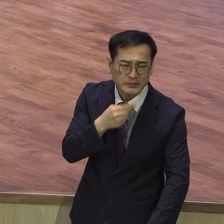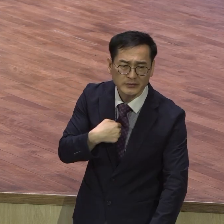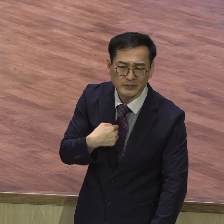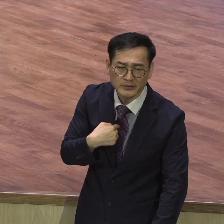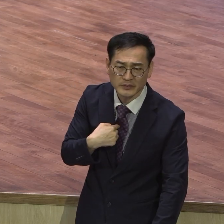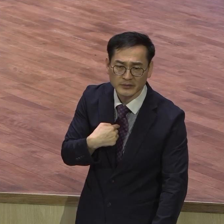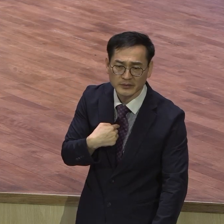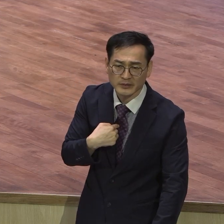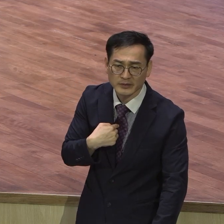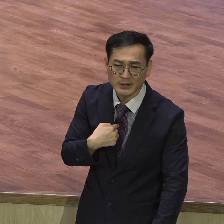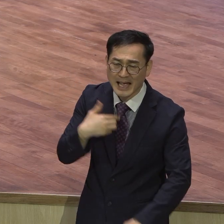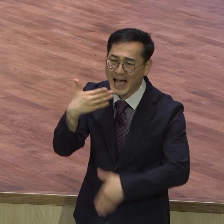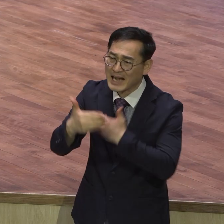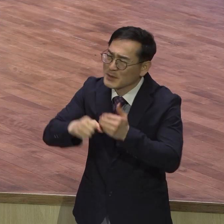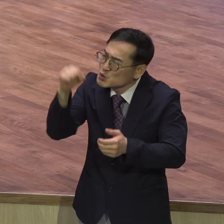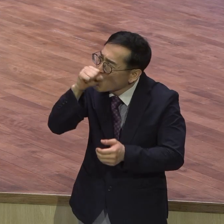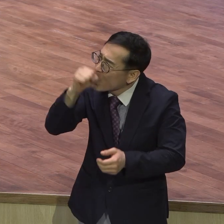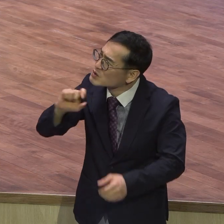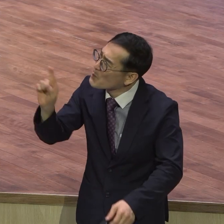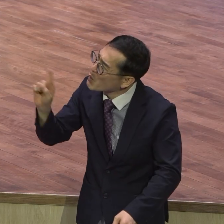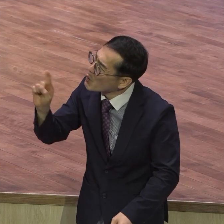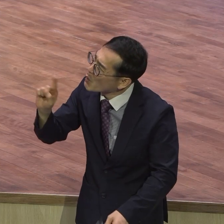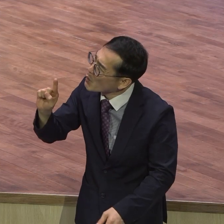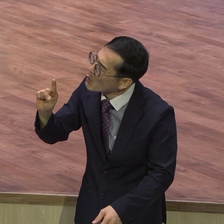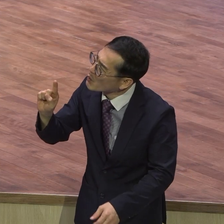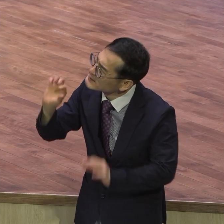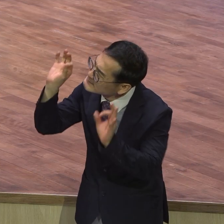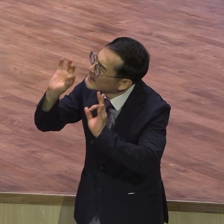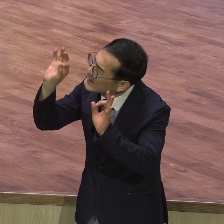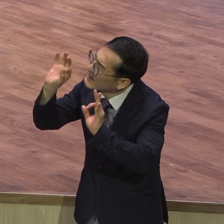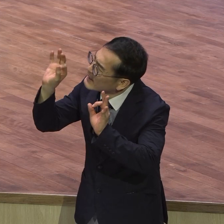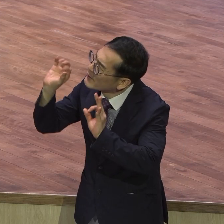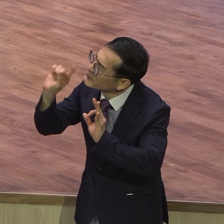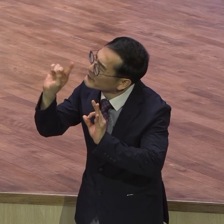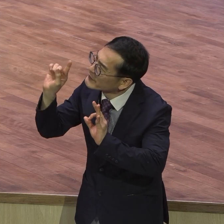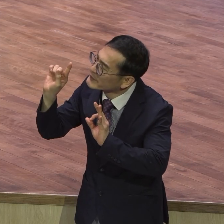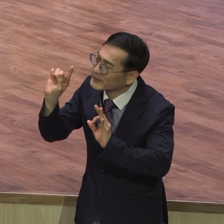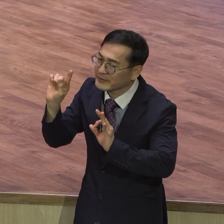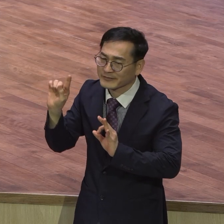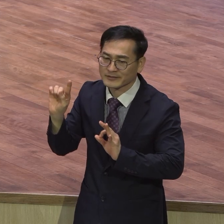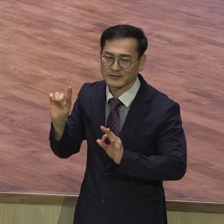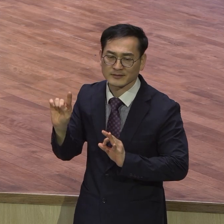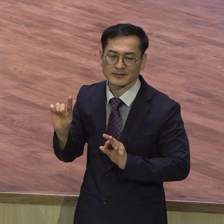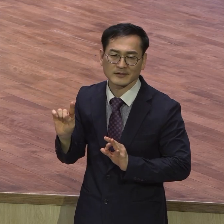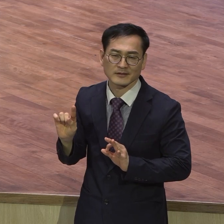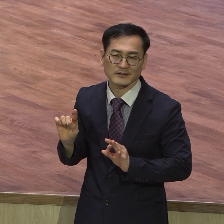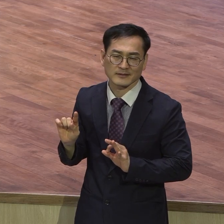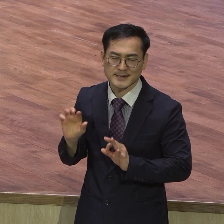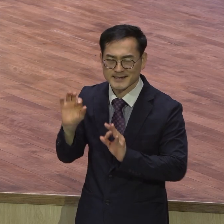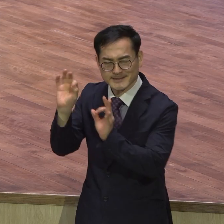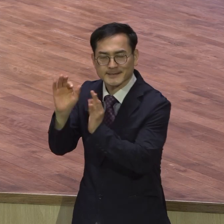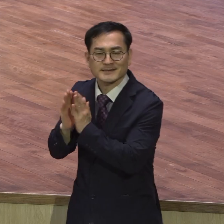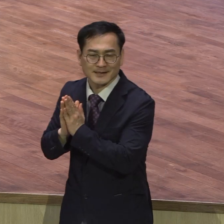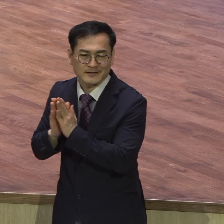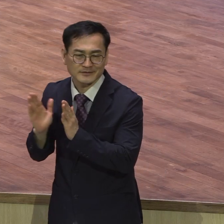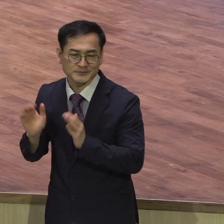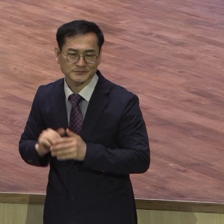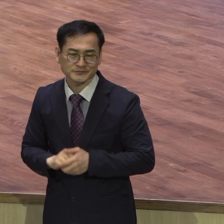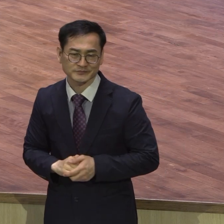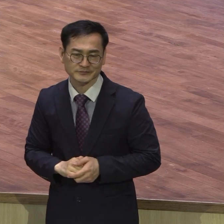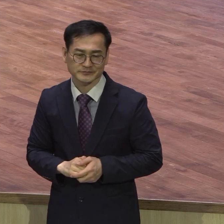갈까 하나님이 젓가락이 어디로 갈까 그걸 목장하는 중에 그렇게 내가 하나님이 좋아하시는 이